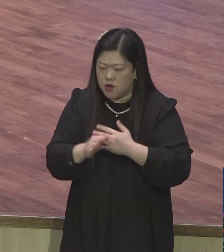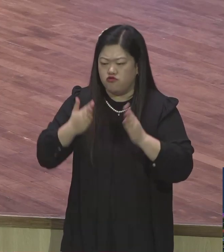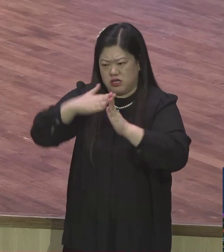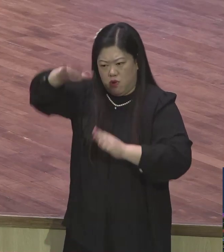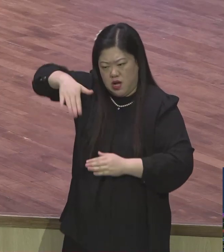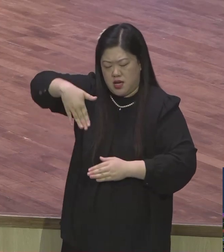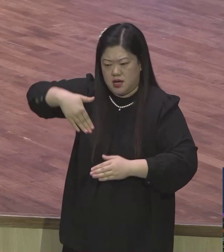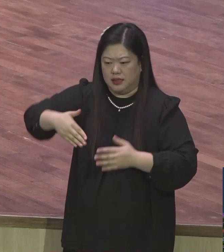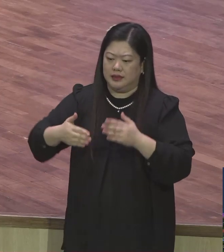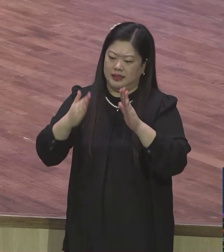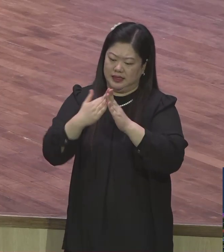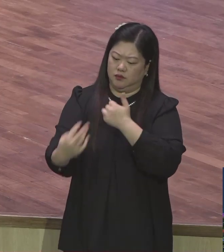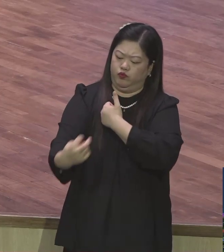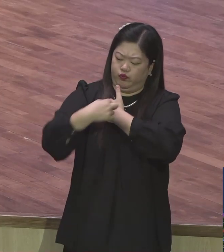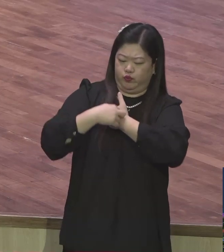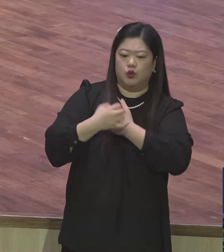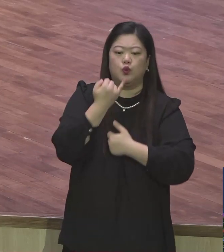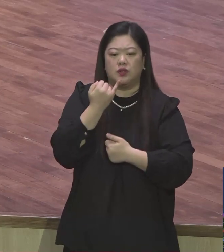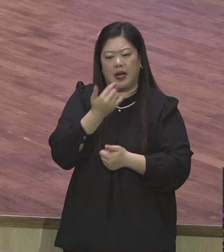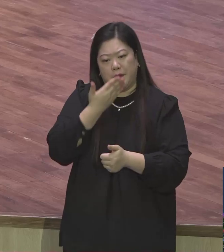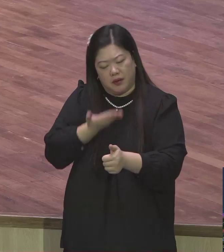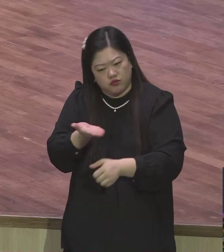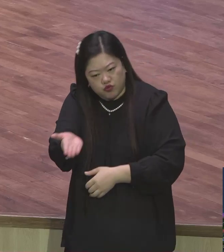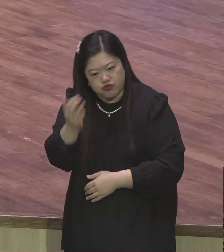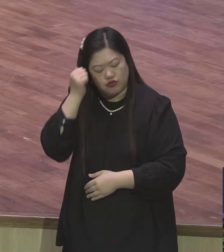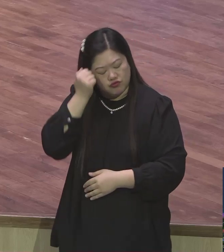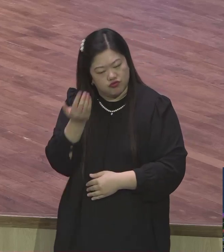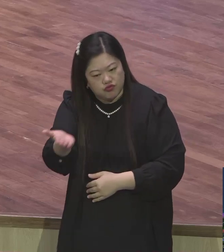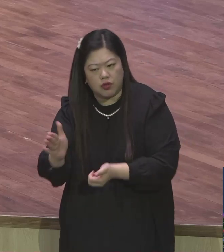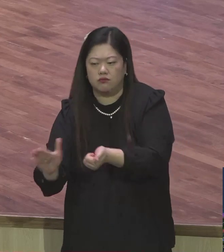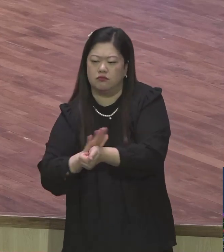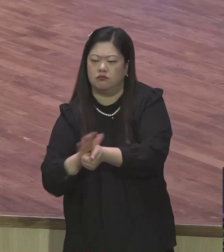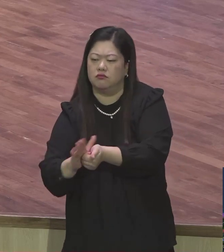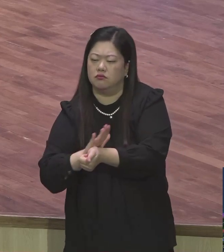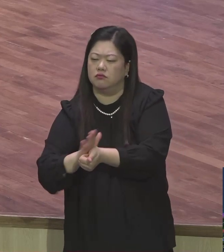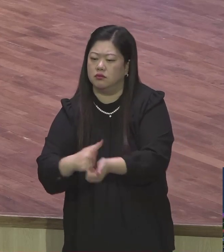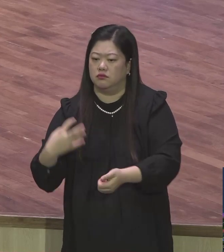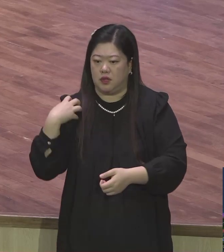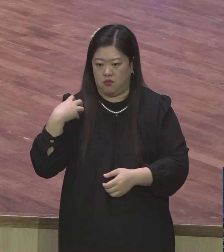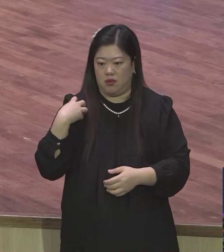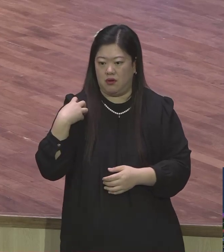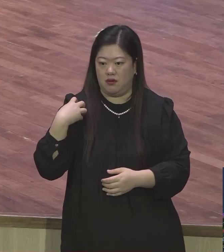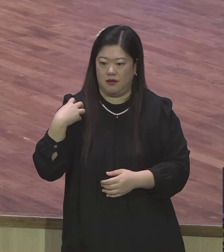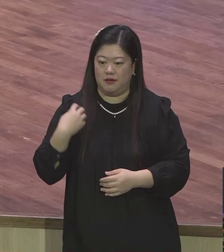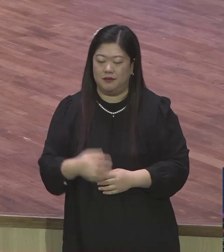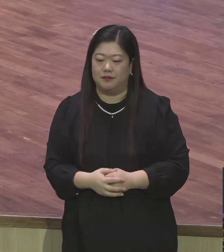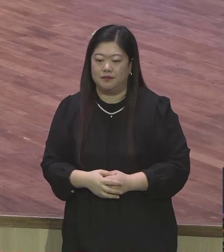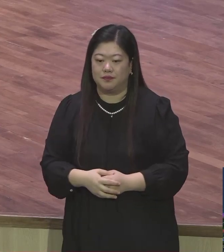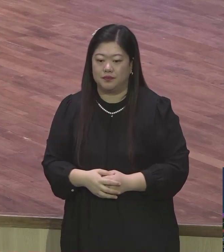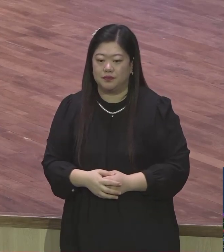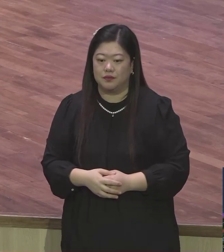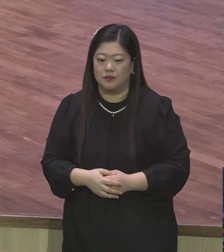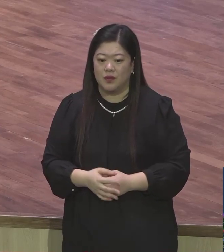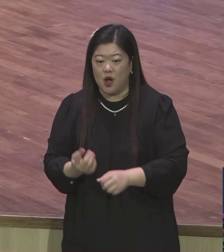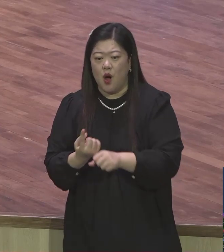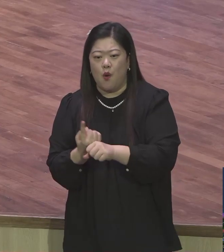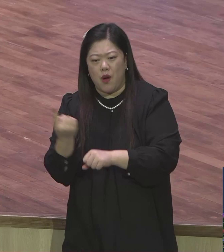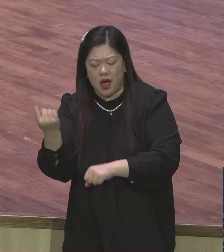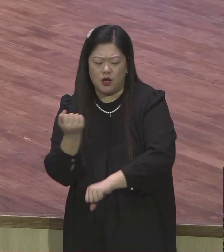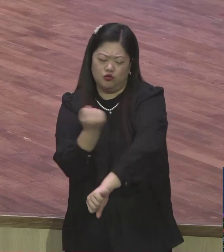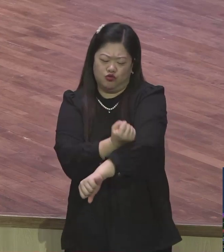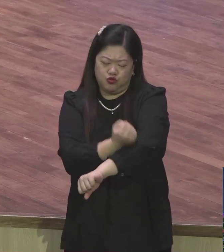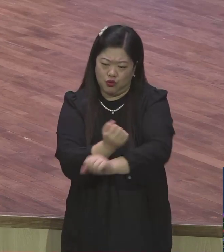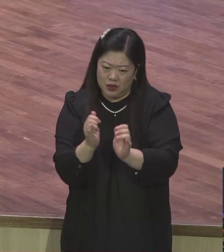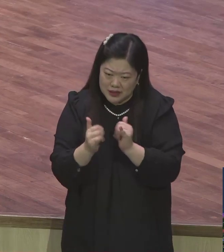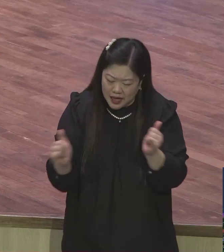책임지면서 복음을 전파하는 데 쓰임 받는 사람이었어요. 이 가이오 장로. 이들 외에도 본문에 보면 수고한 자,